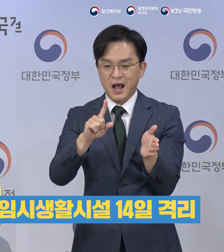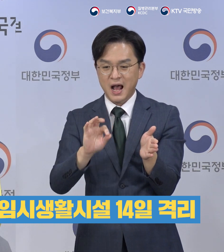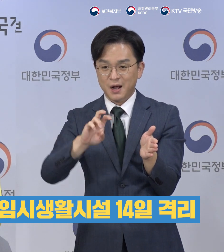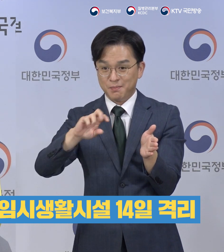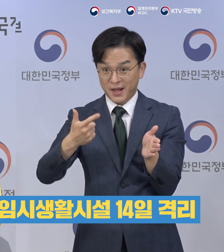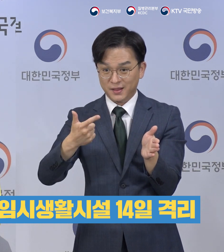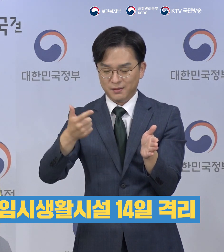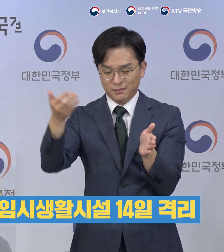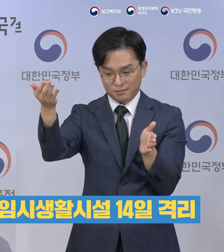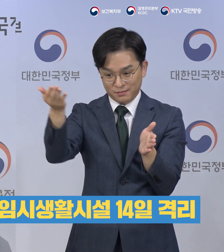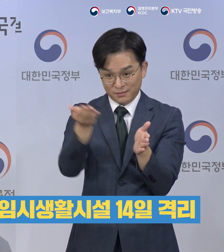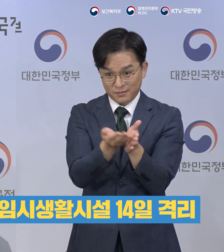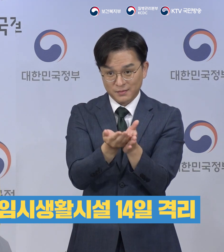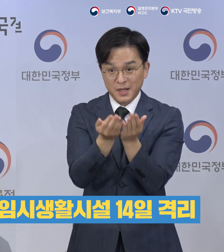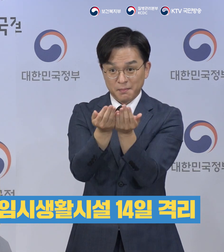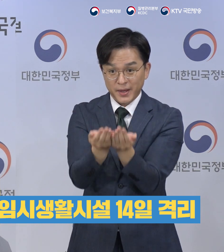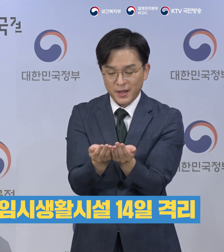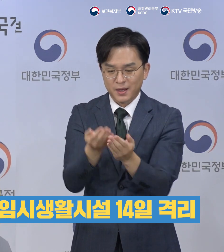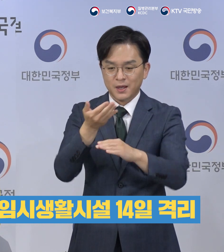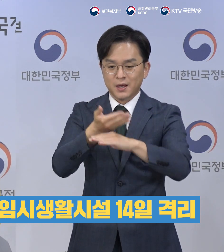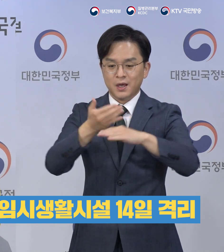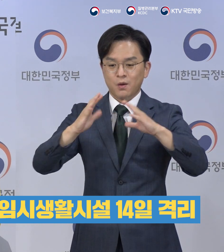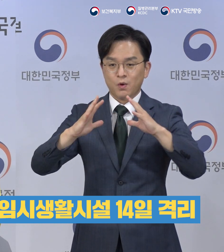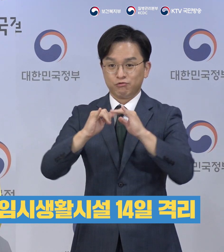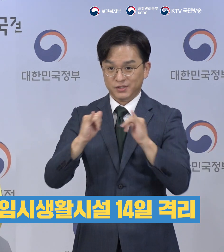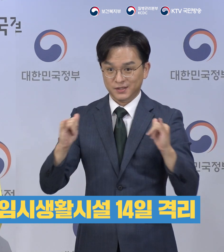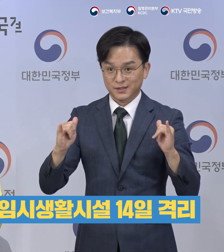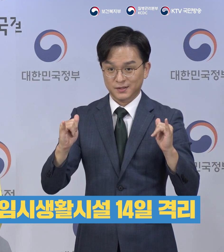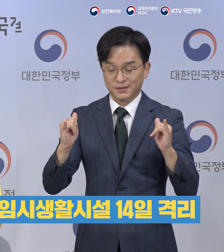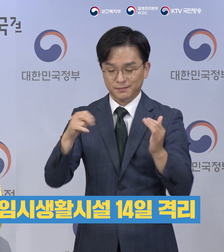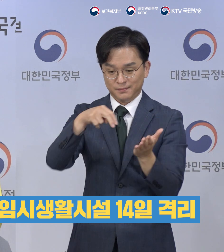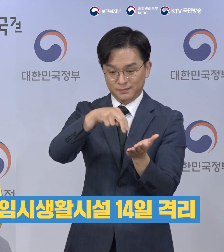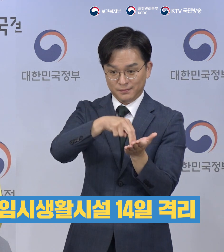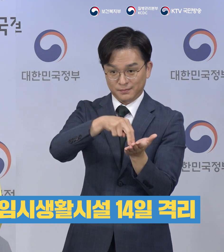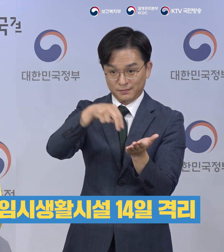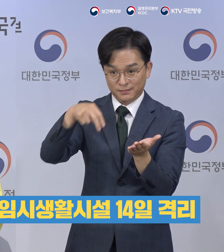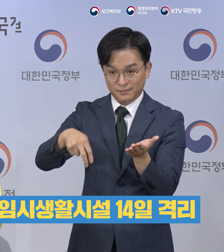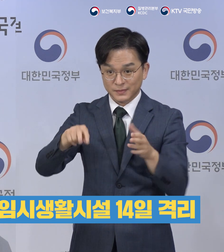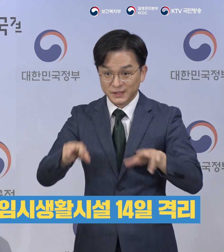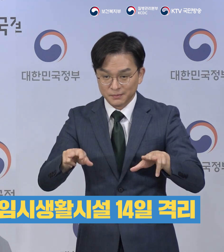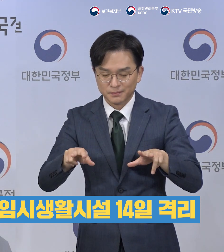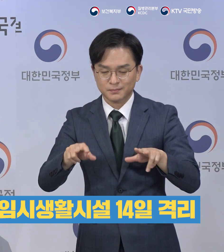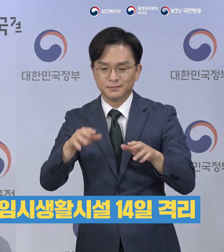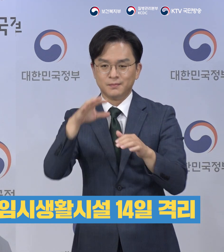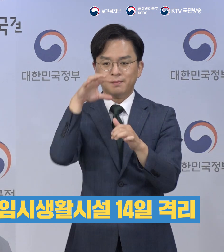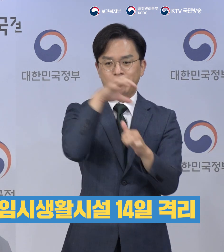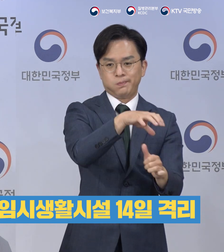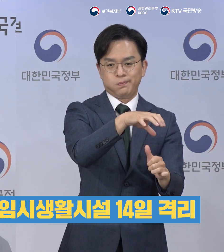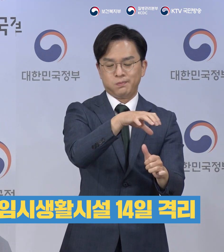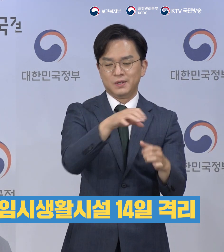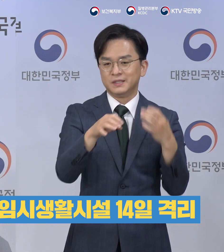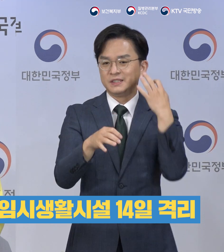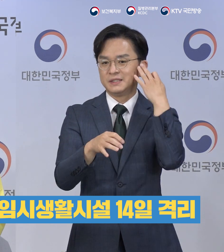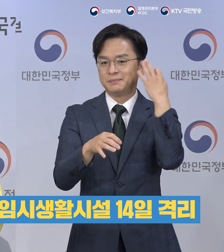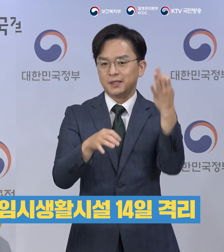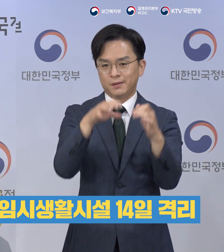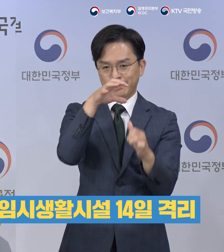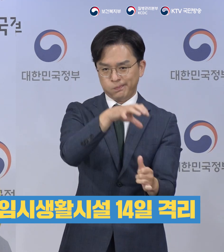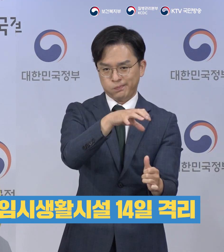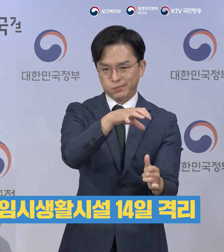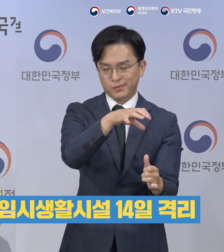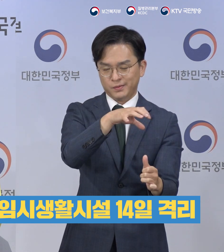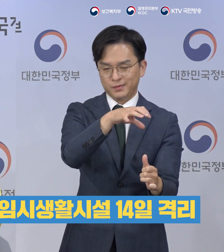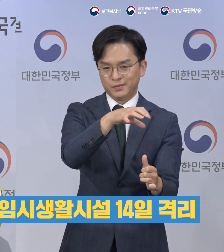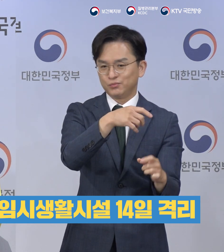내일부터 항만을 통해 입국하는 모든 외국인 선원은 부상과 여수에 마련된 임시생활시설에서